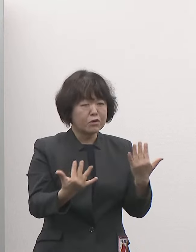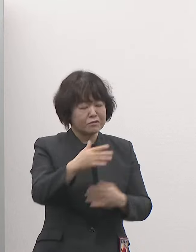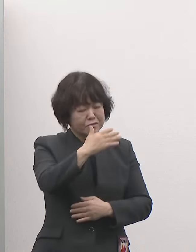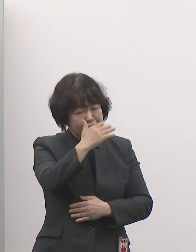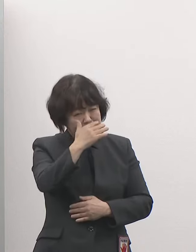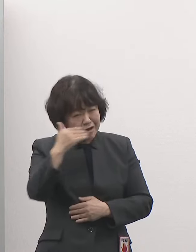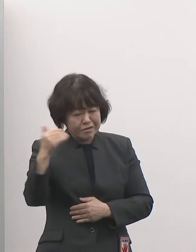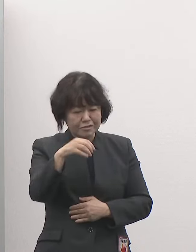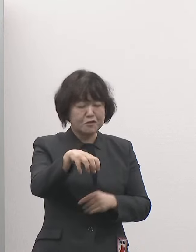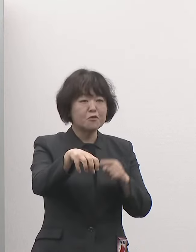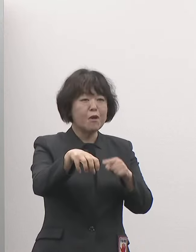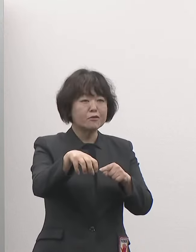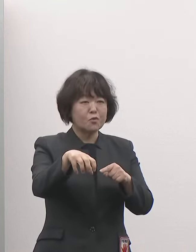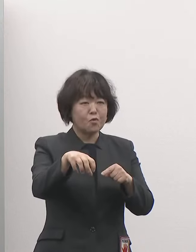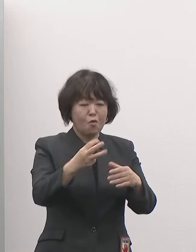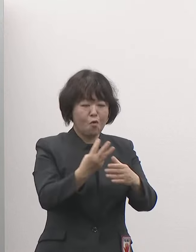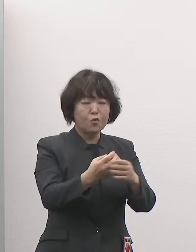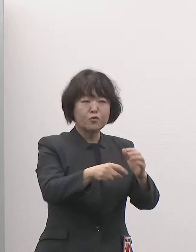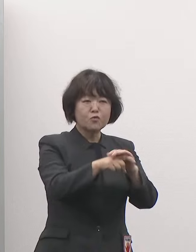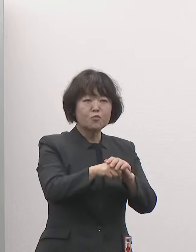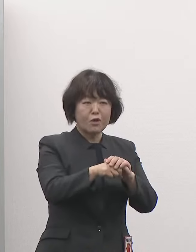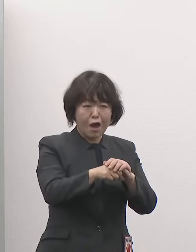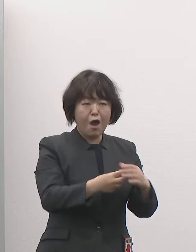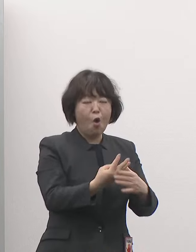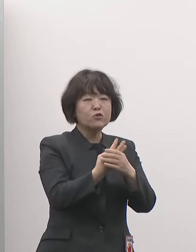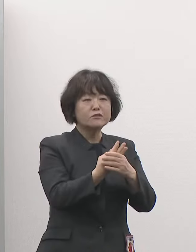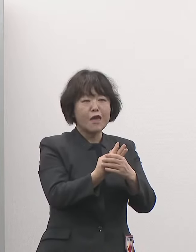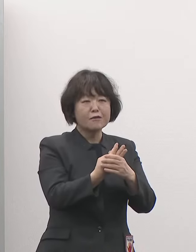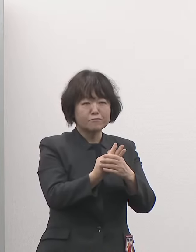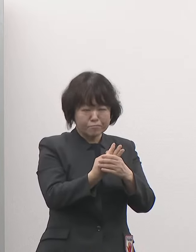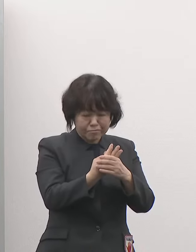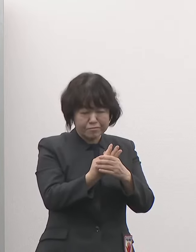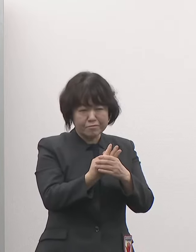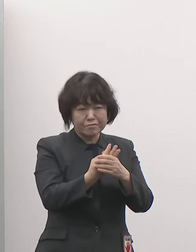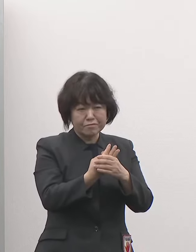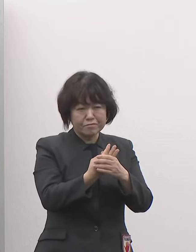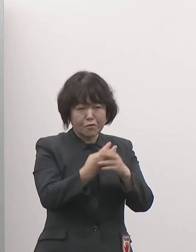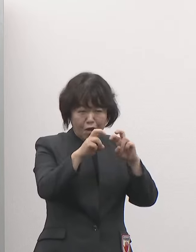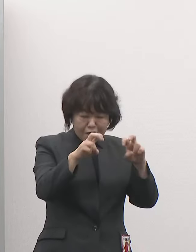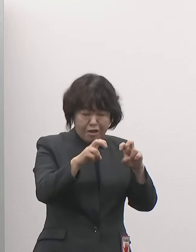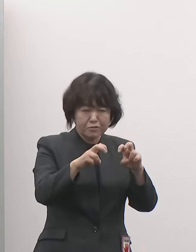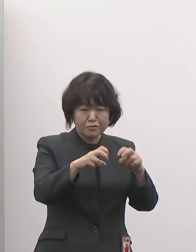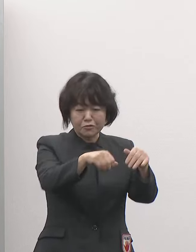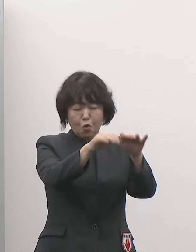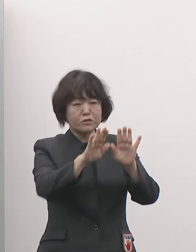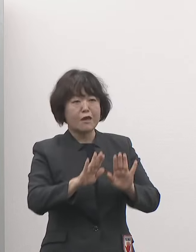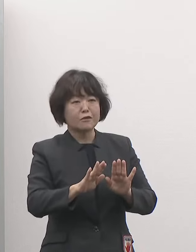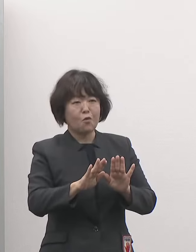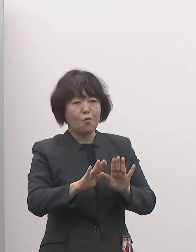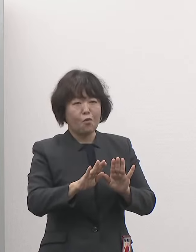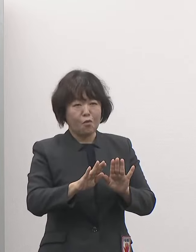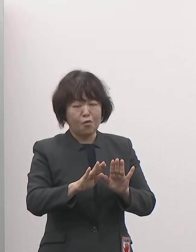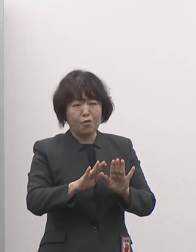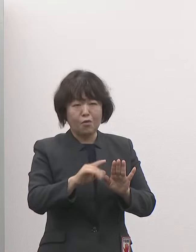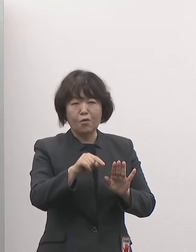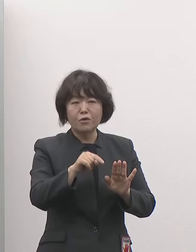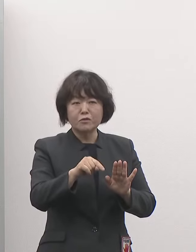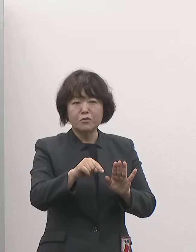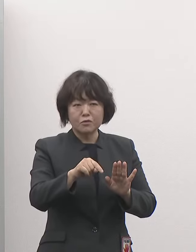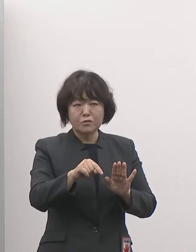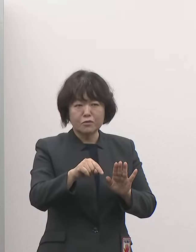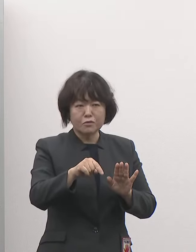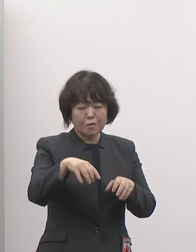ので、この下の湯村温泉の再開発と合わせて、さらには昇仙峡、こういう近